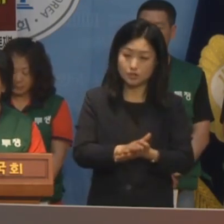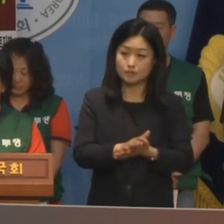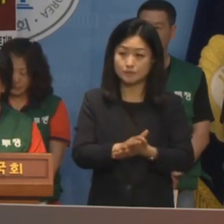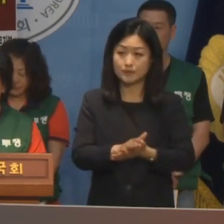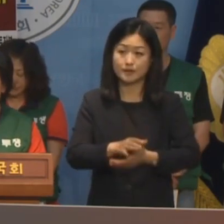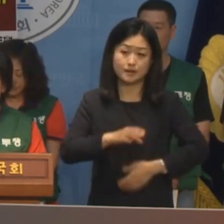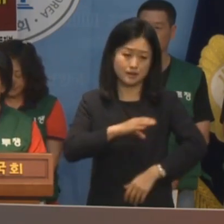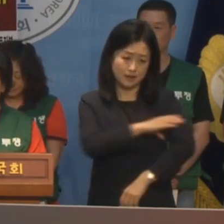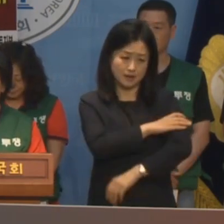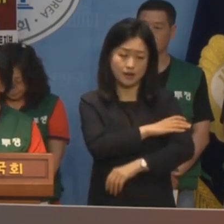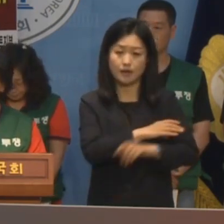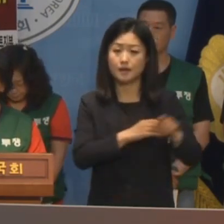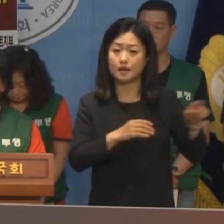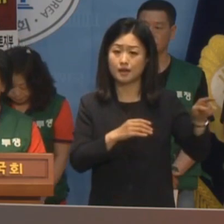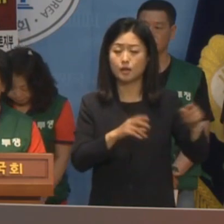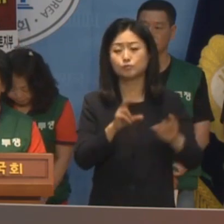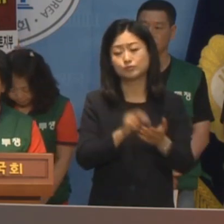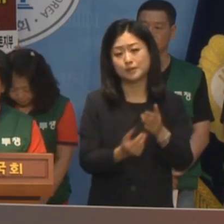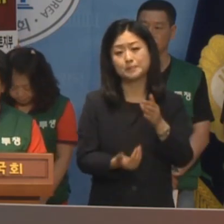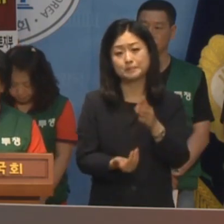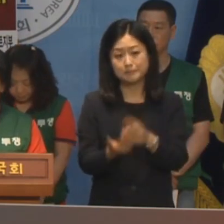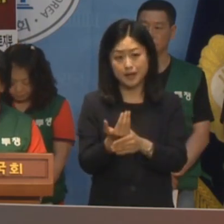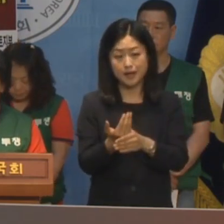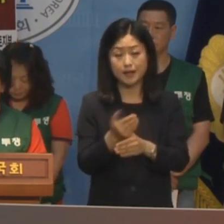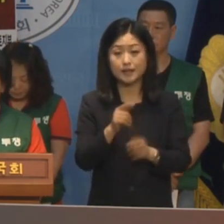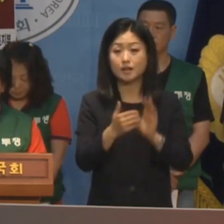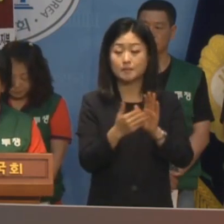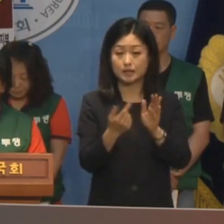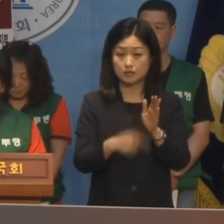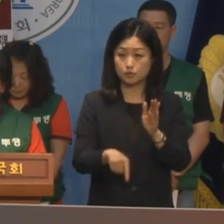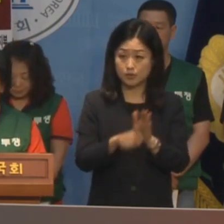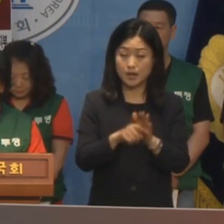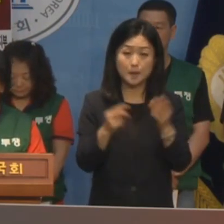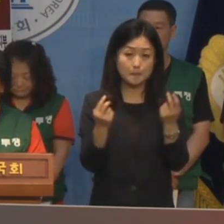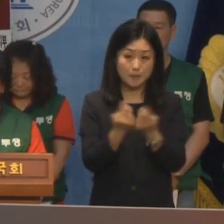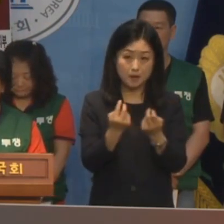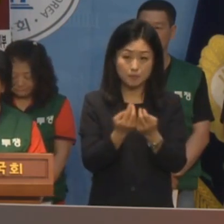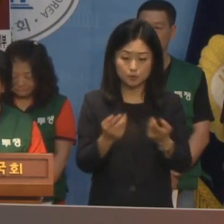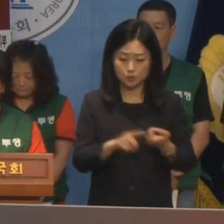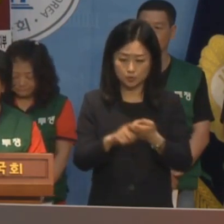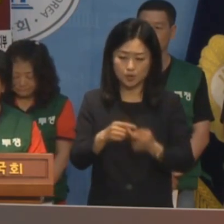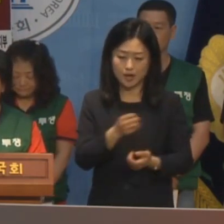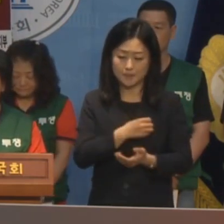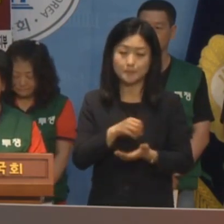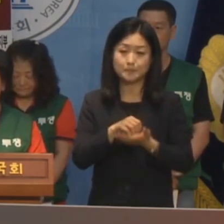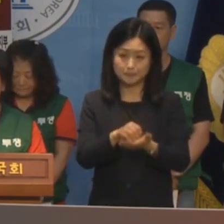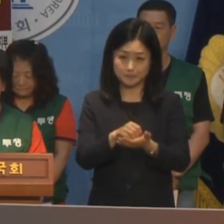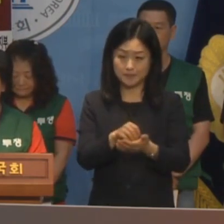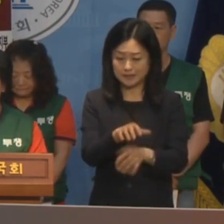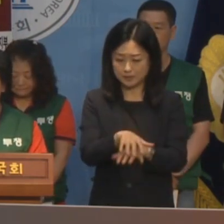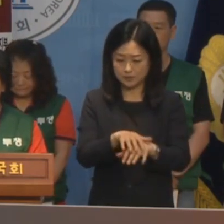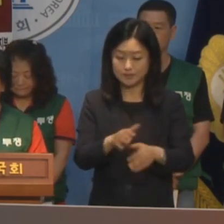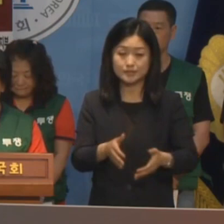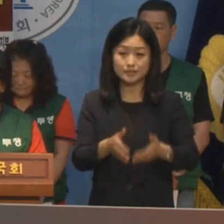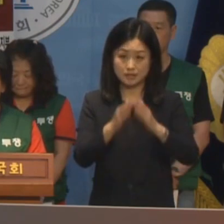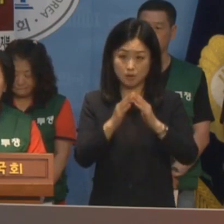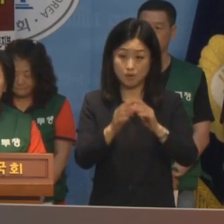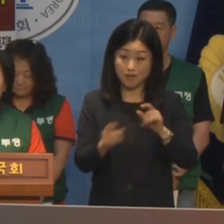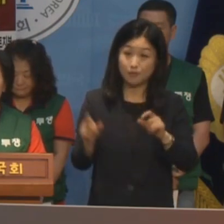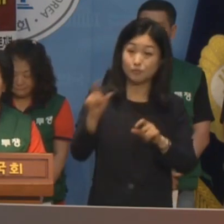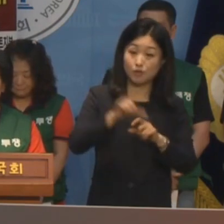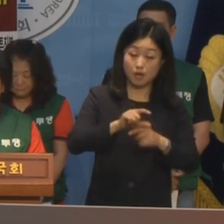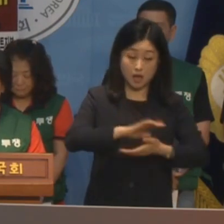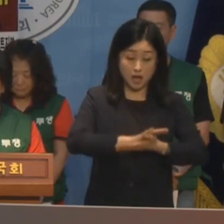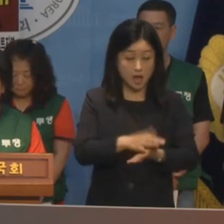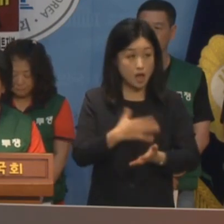갑질과 횡포에 노출이 되어 왔다. 이를 막기 위한 방편인 노동조합 결성이 더 큰 탄압에 빌미가 되어